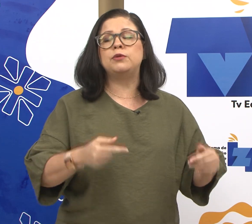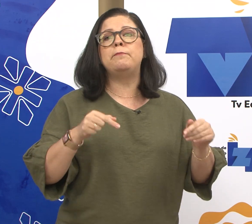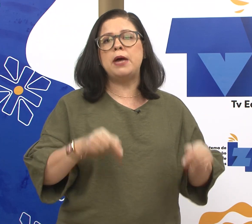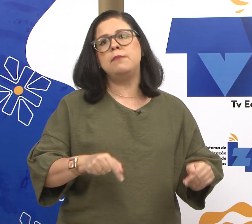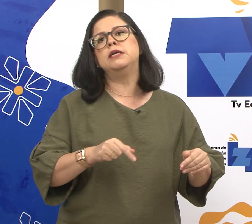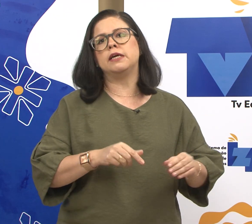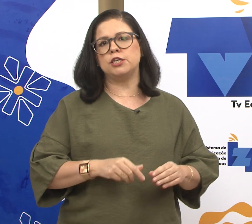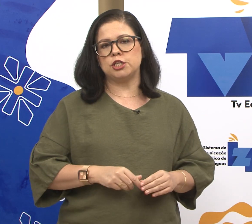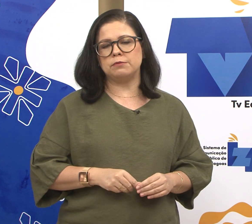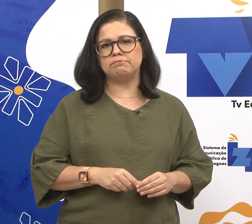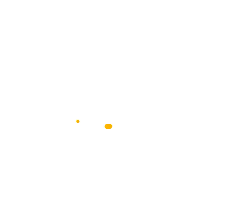e